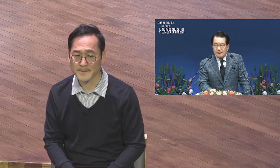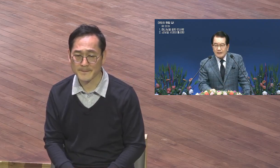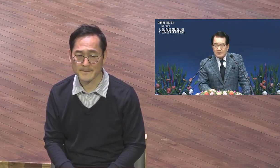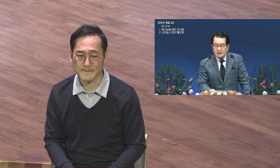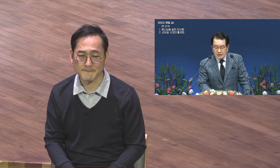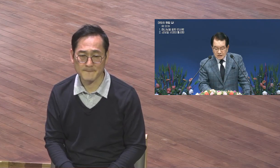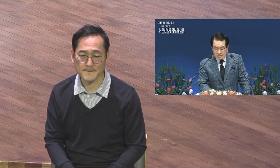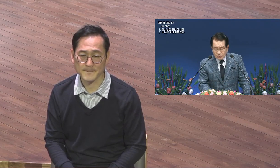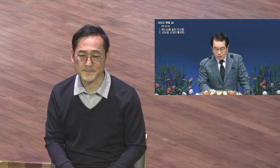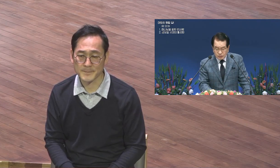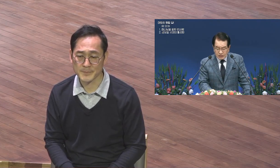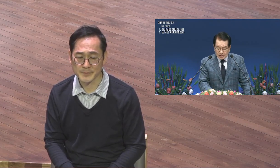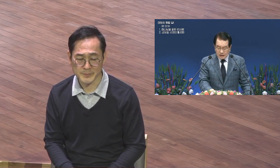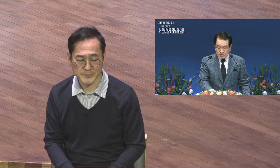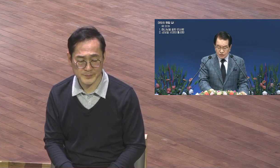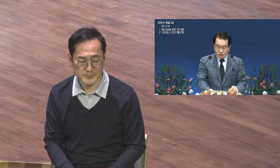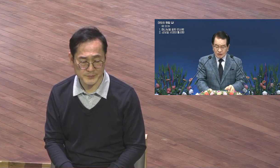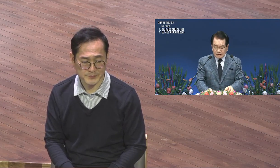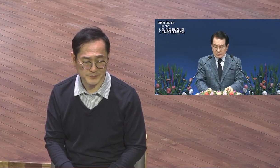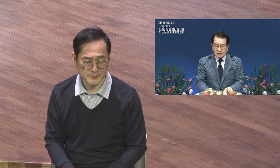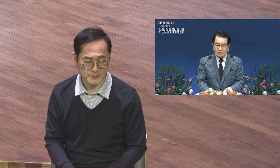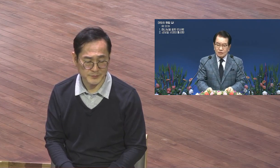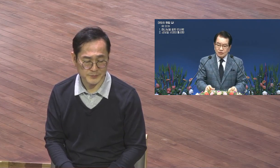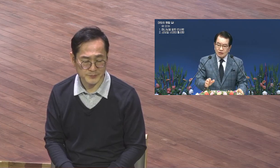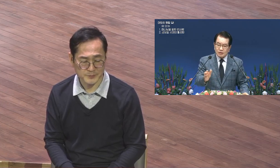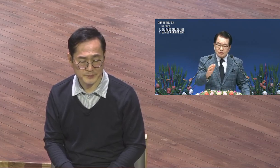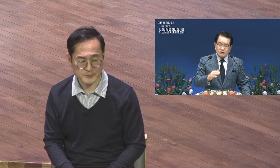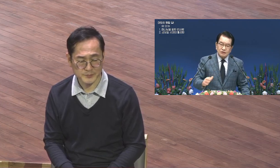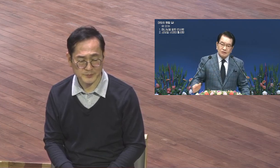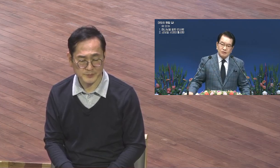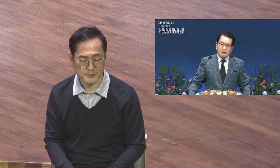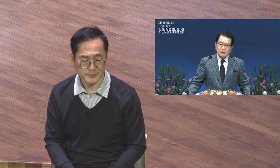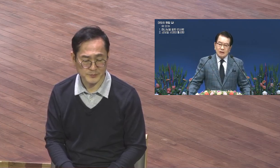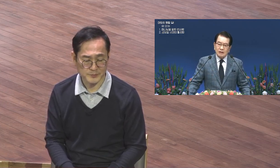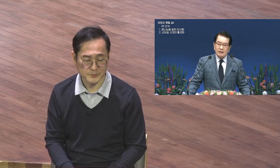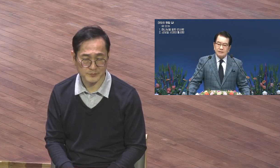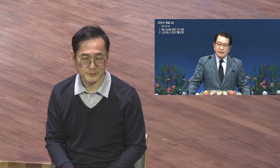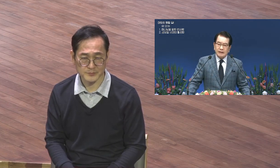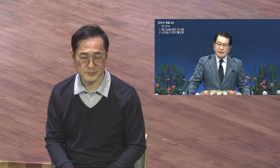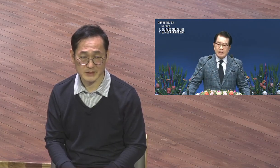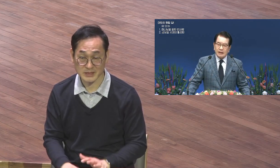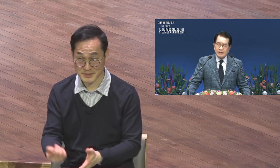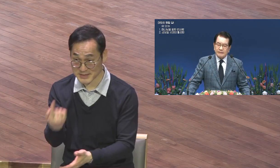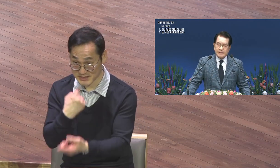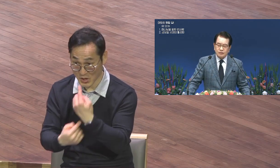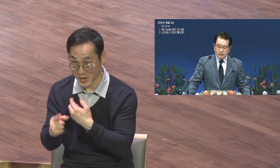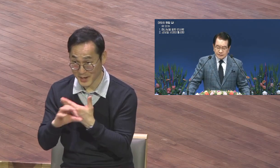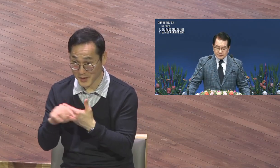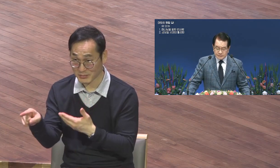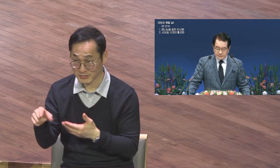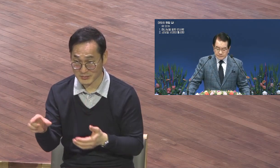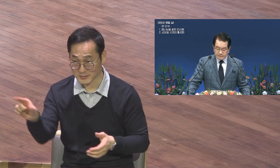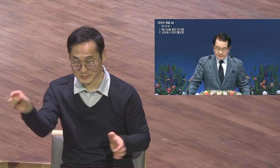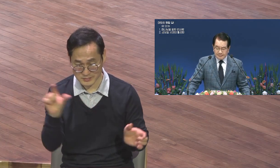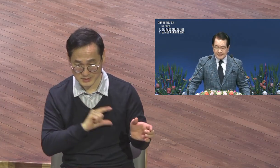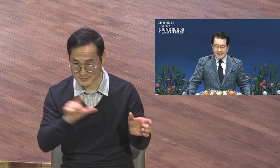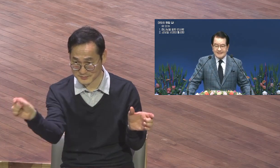쉽잖아요. 지난 15일부로 다 등록 끝났지만 지금이라도 신청하면 가능하게 내가 말해줄게.